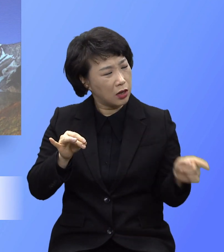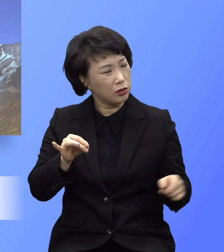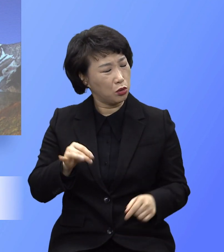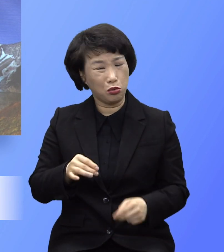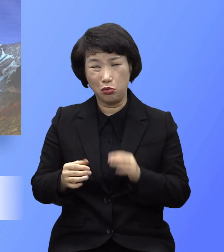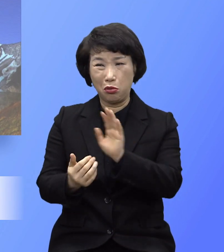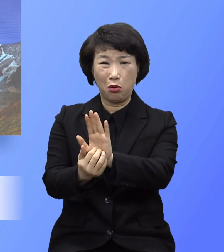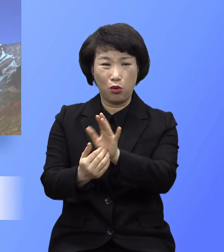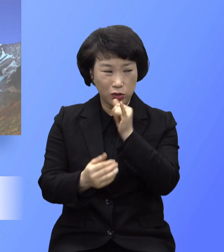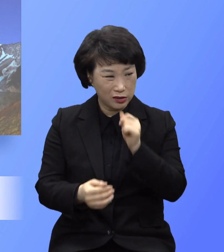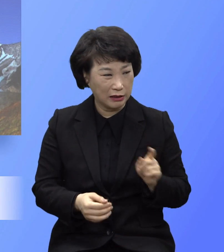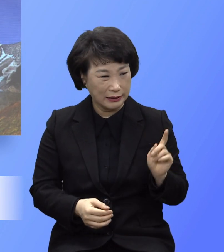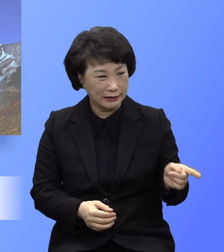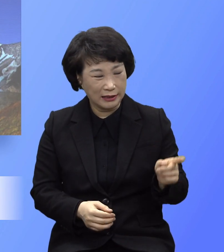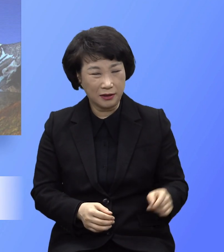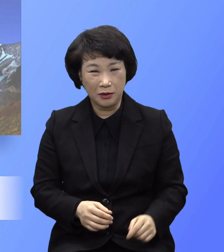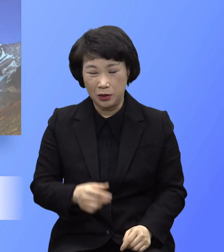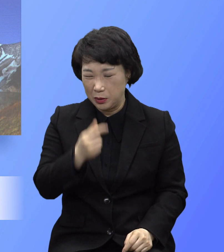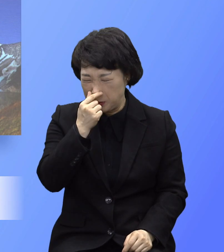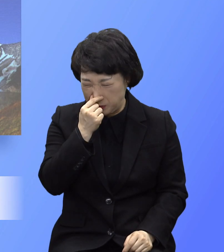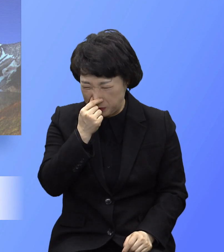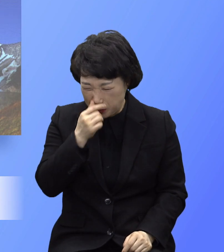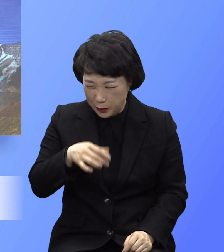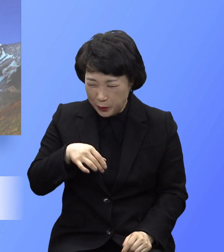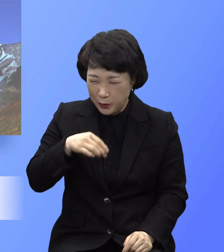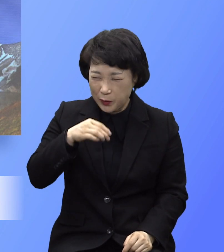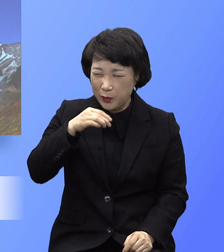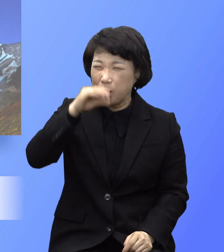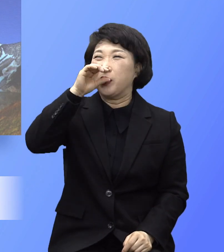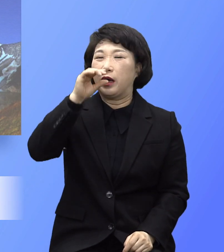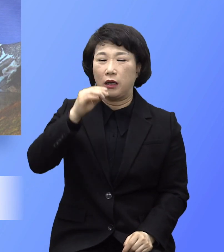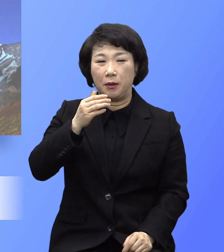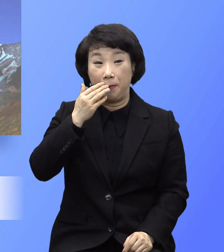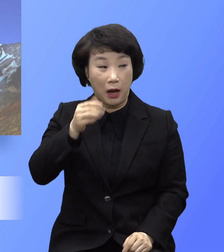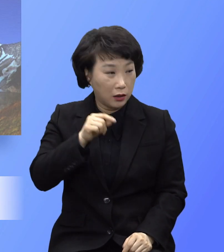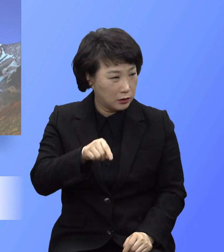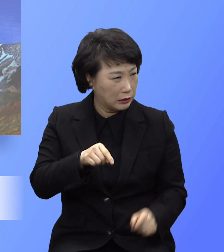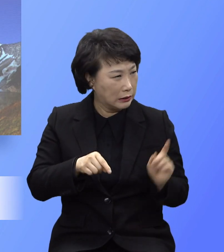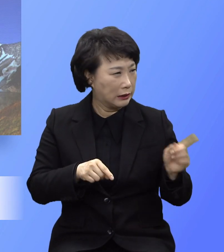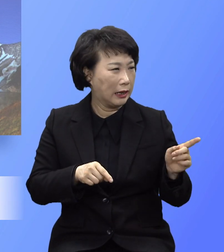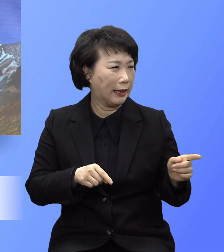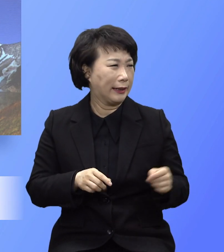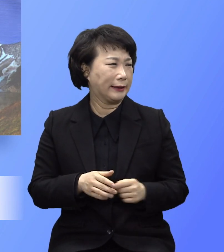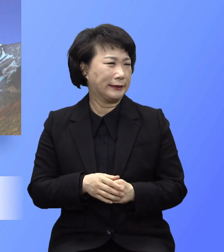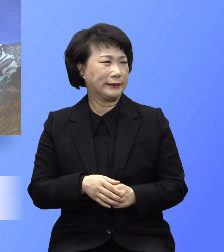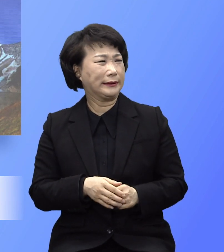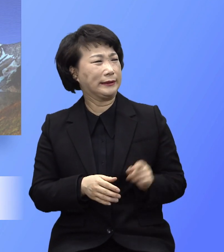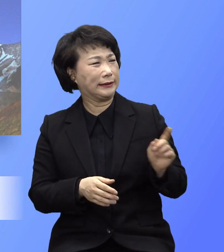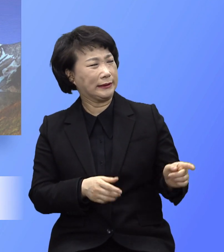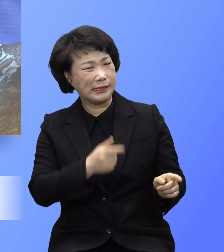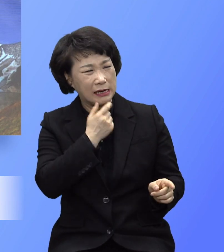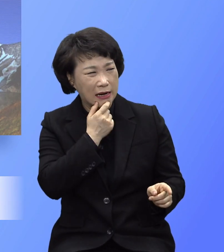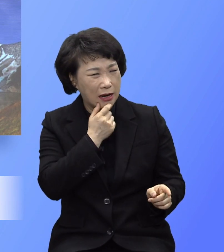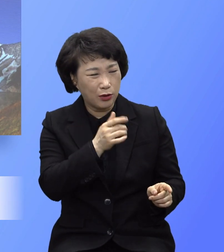아니, 그냥 소주 한 잔 정도는 할 수 있는데, 그것을